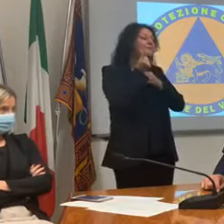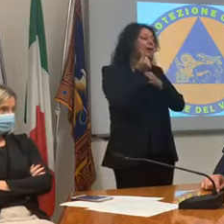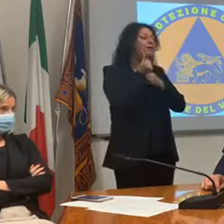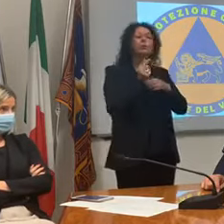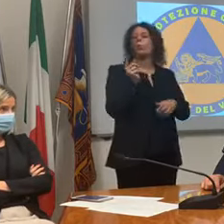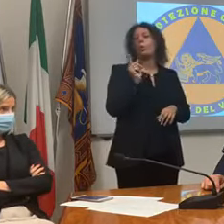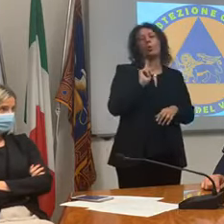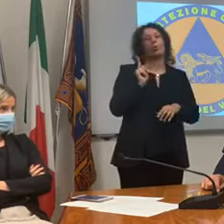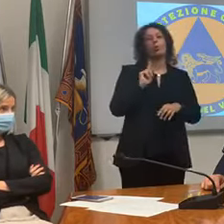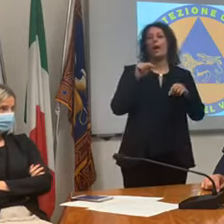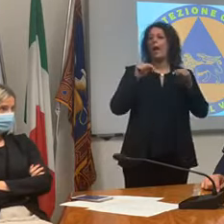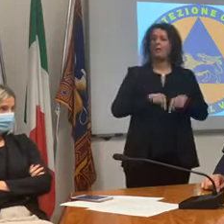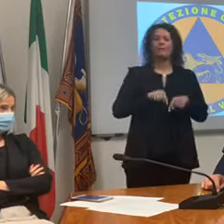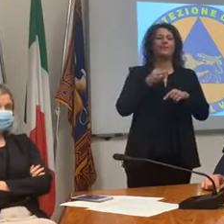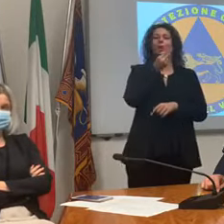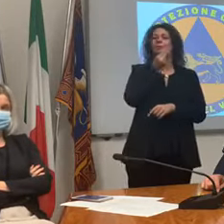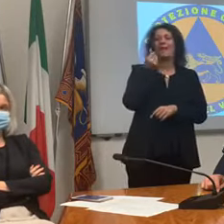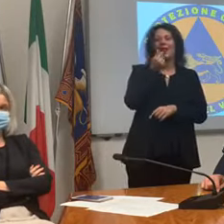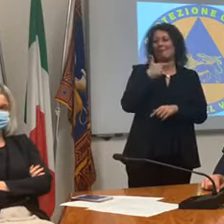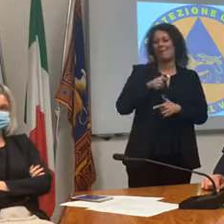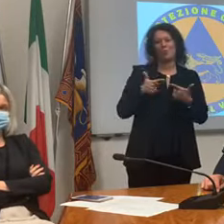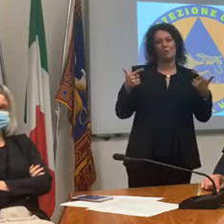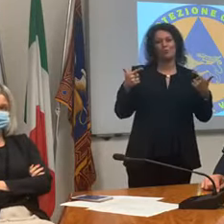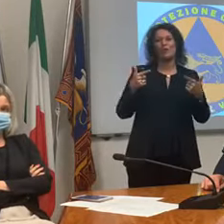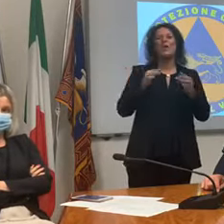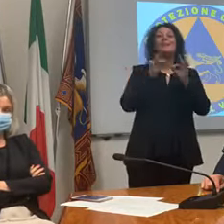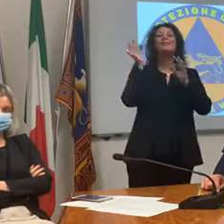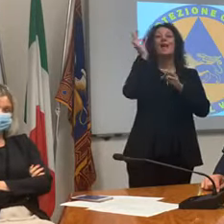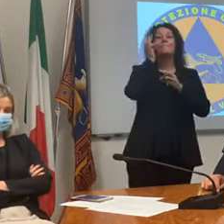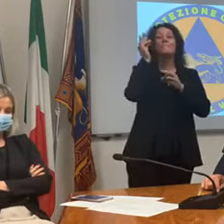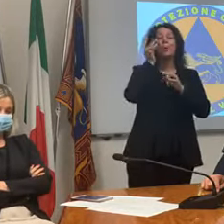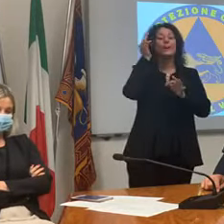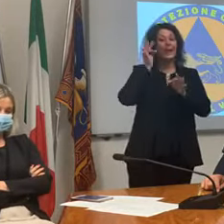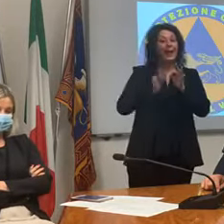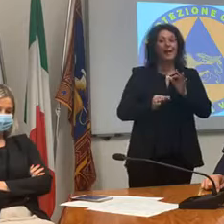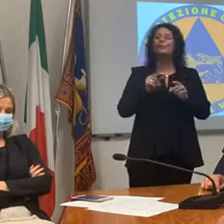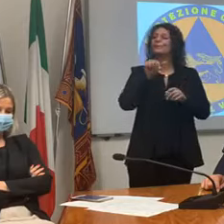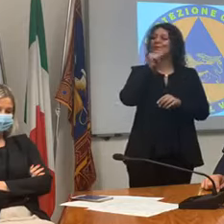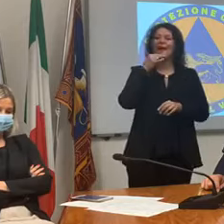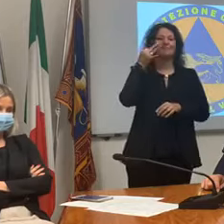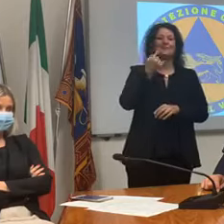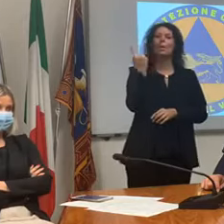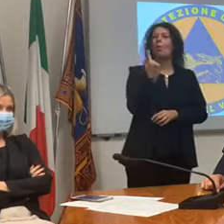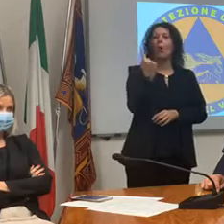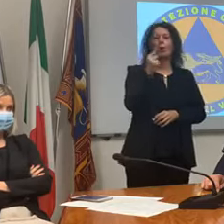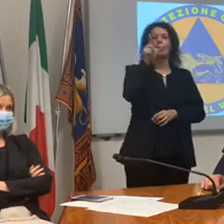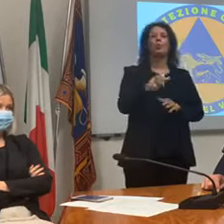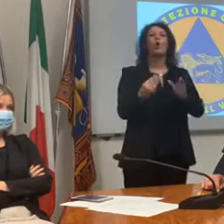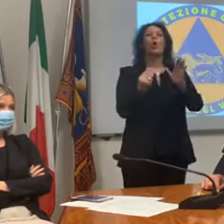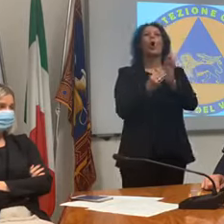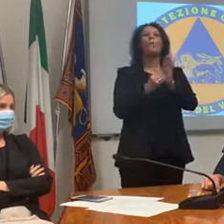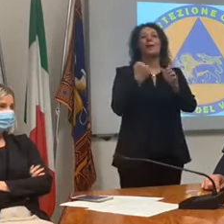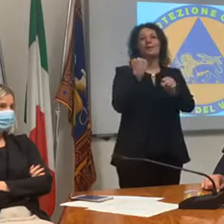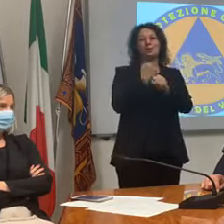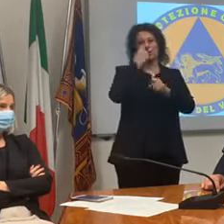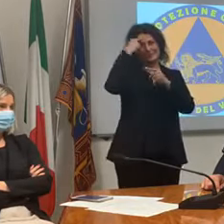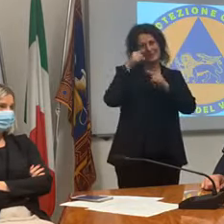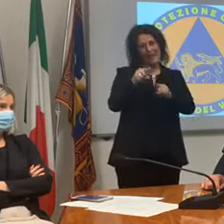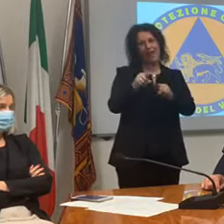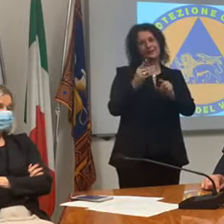la presenza di un operatore. Okay. E che sia anche qualificato, non è che uno può infilare dentro un tampone nel naso così a...